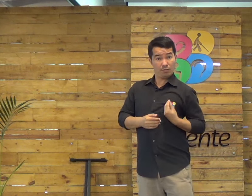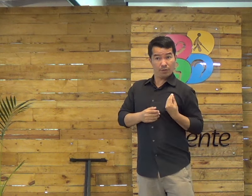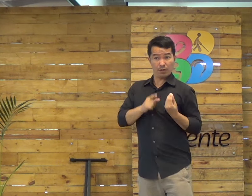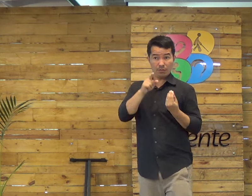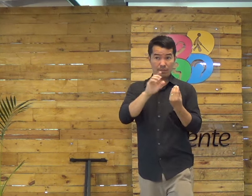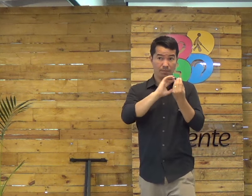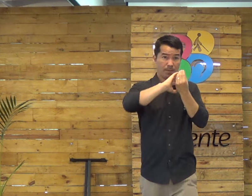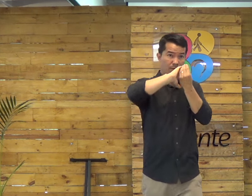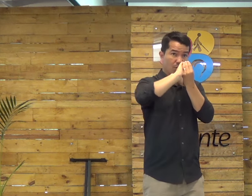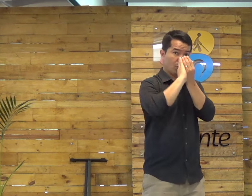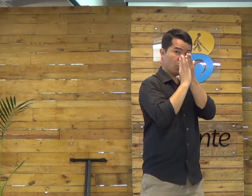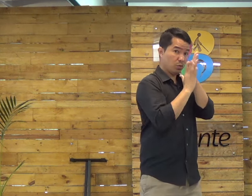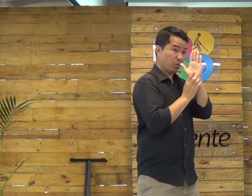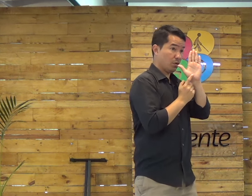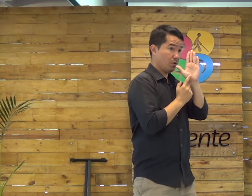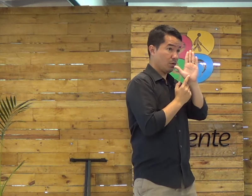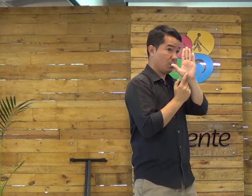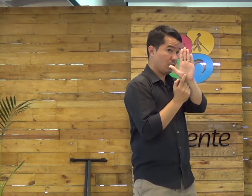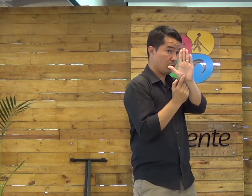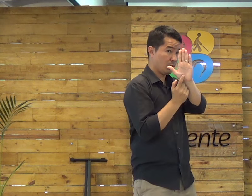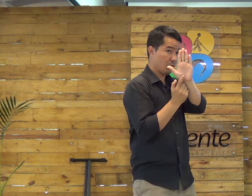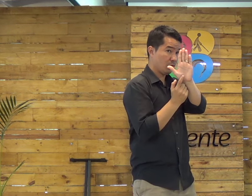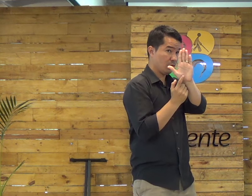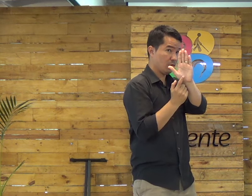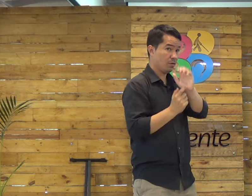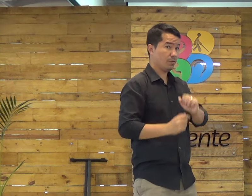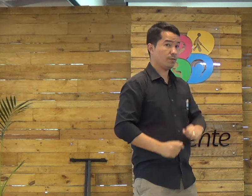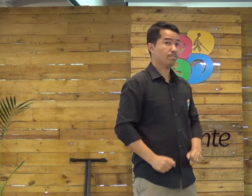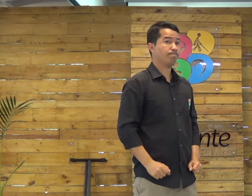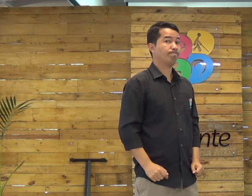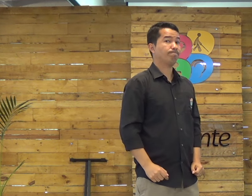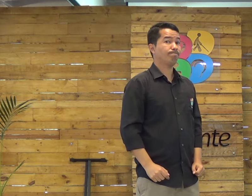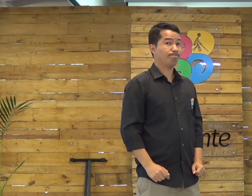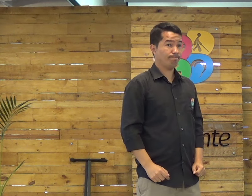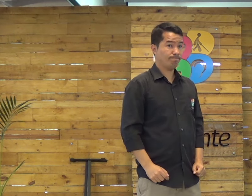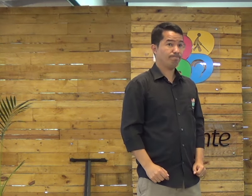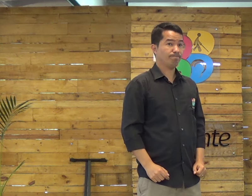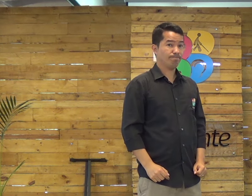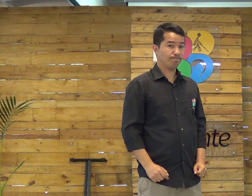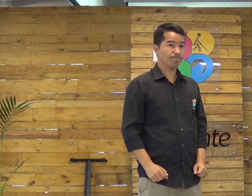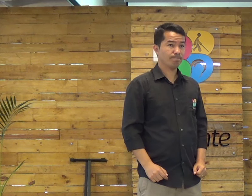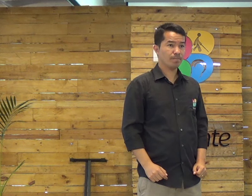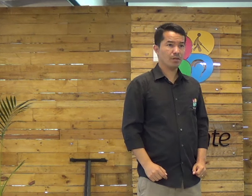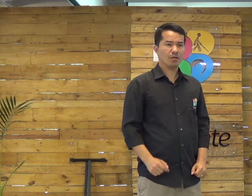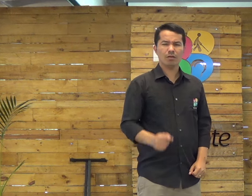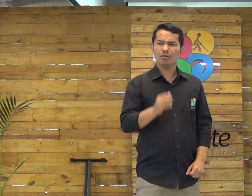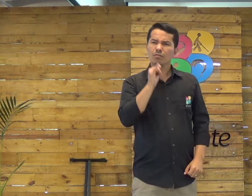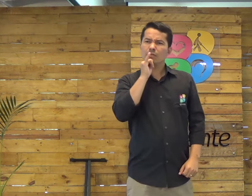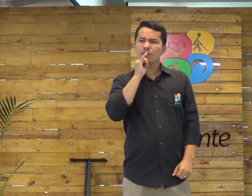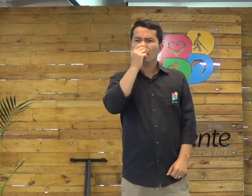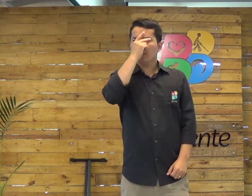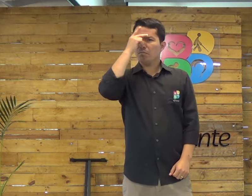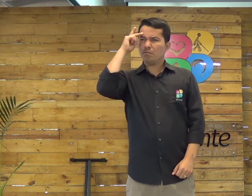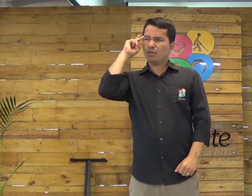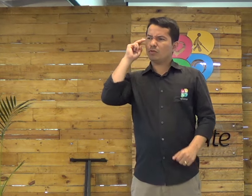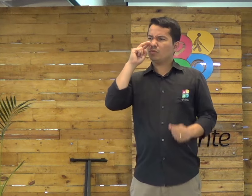vida. É explanar a sua vida, mostrando onde Jesus se encontra, onde que ele te encontrou.